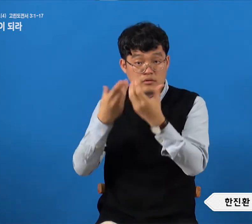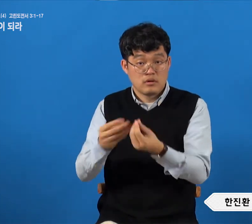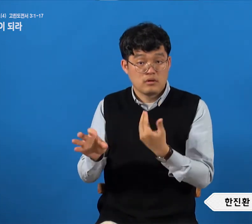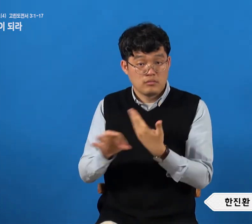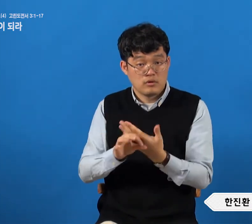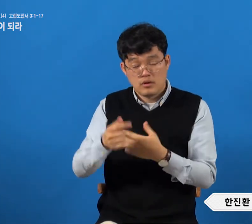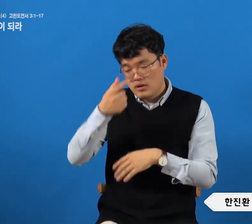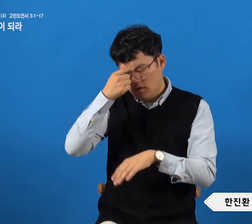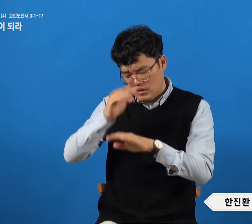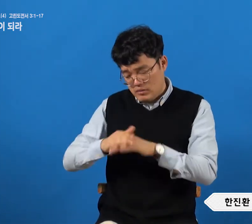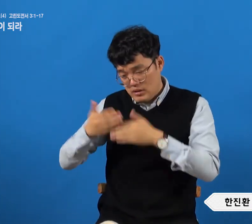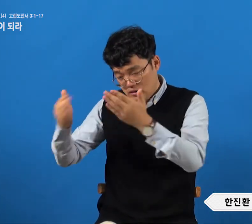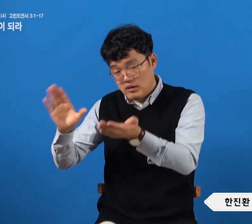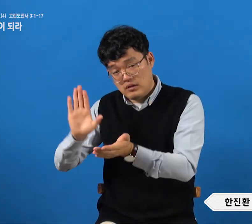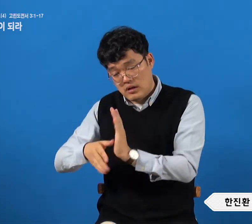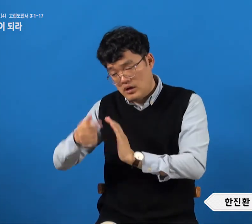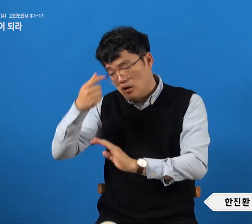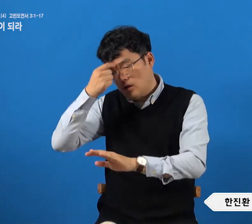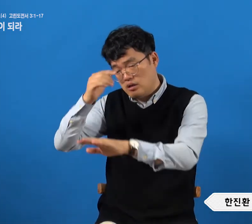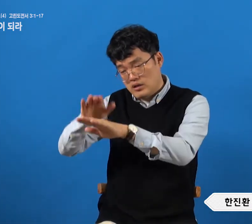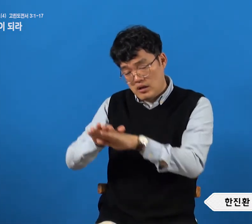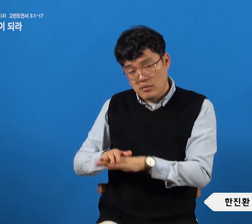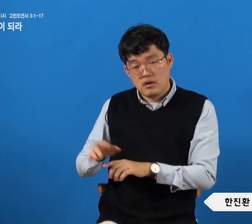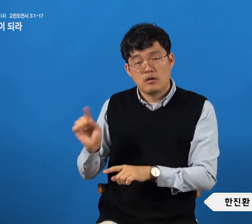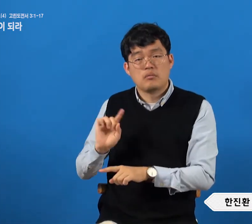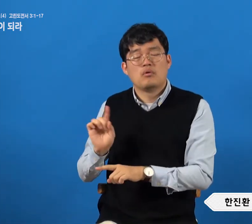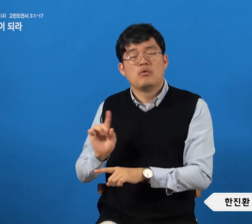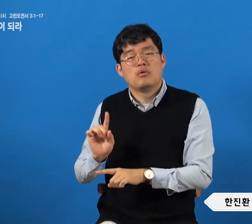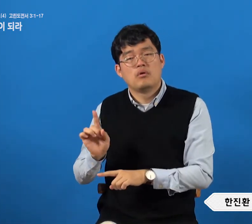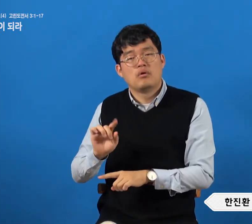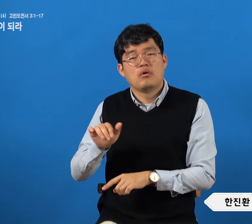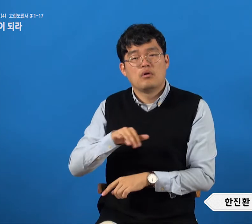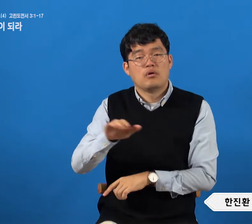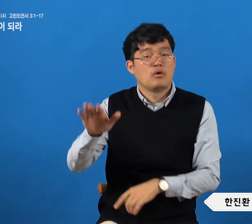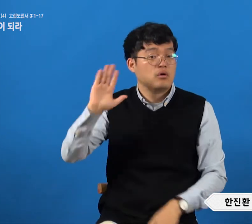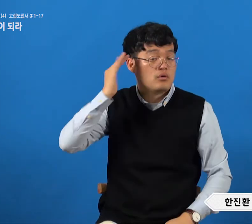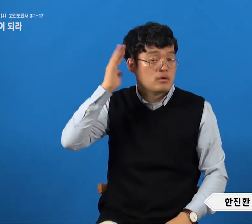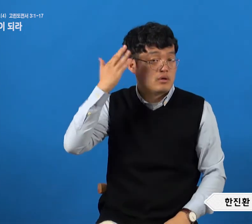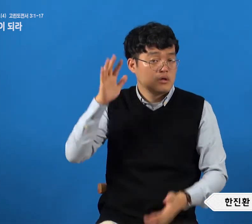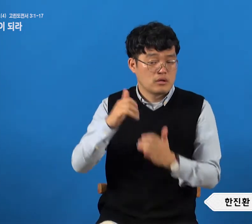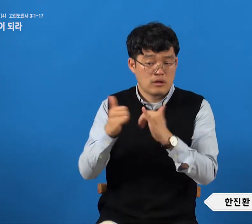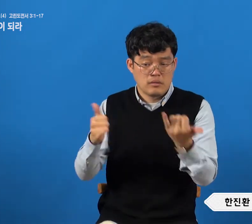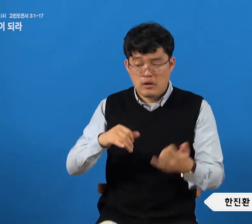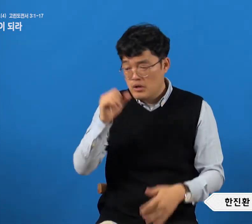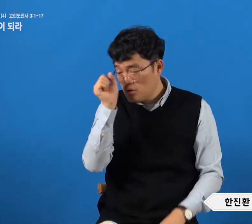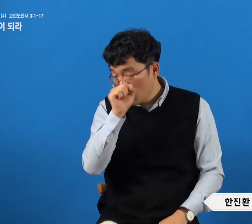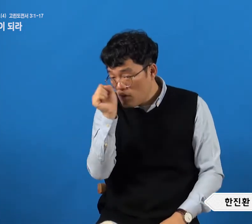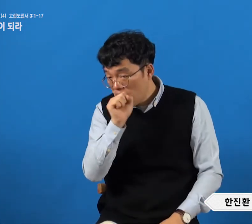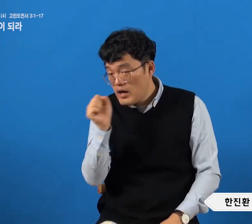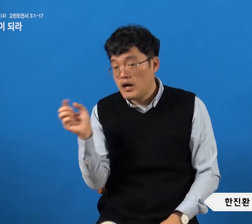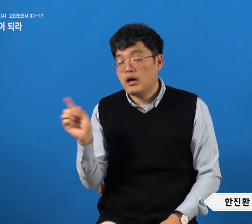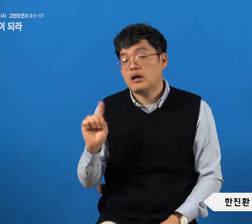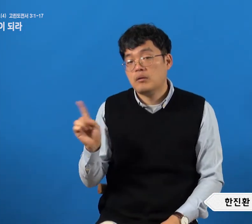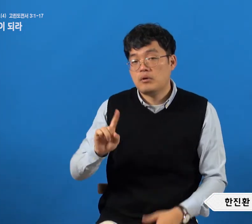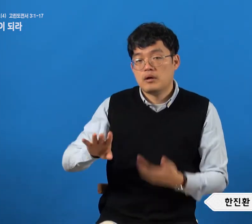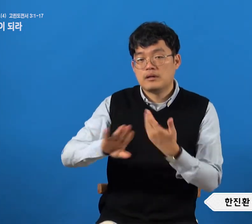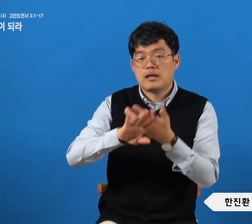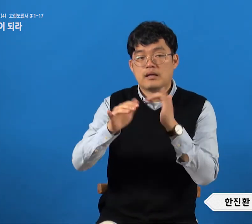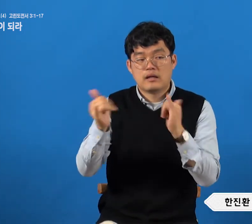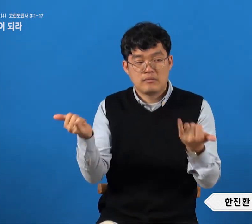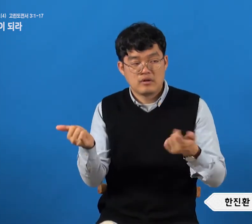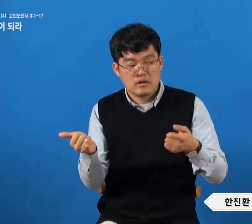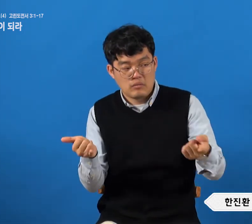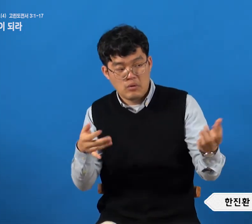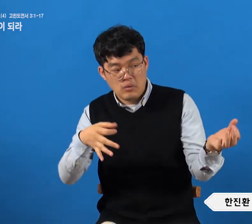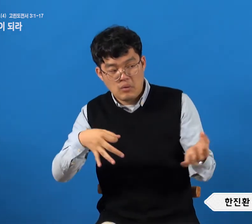들면 예배를 드리는데 이 예배를 그냥 이 현대인들이 좋아하는 엔터테인먼트